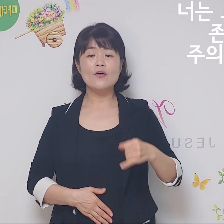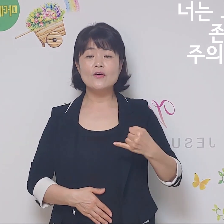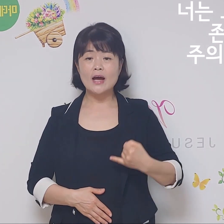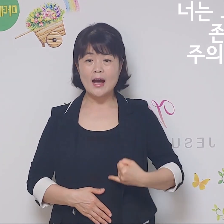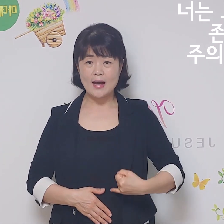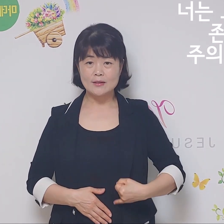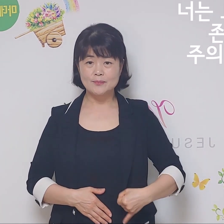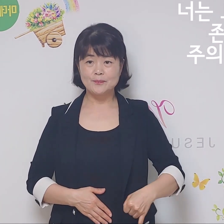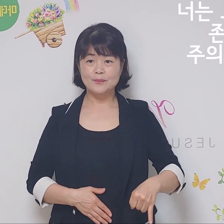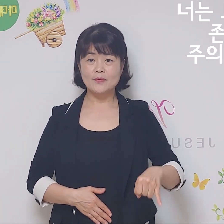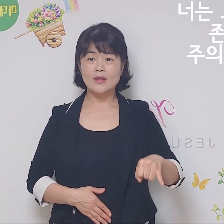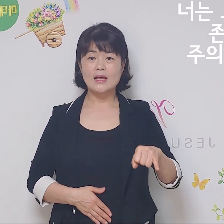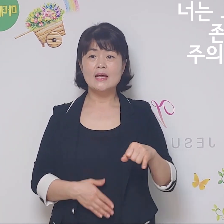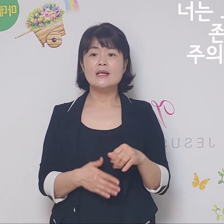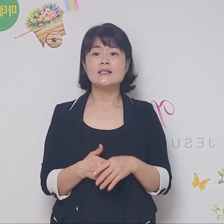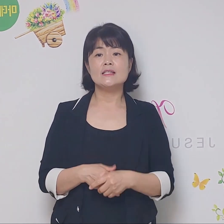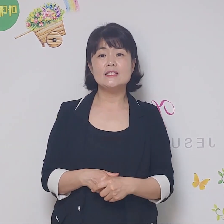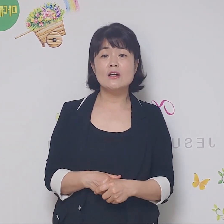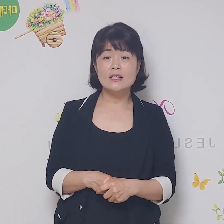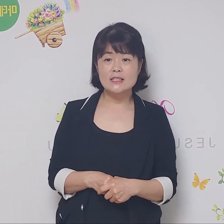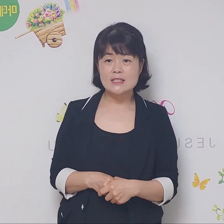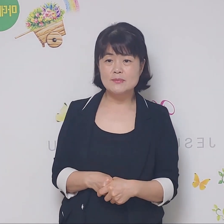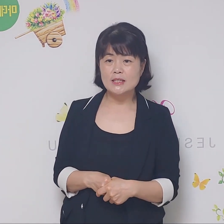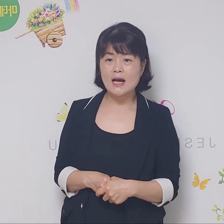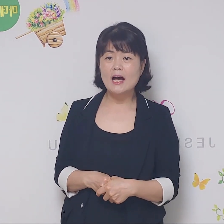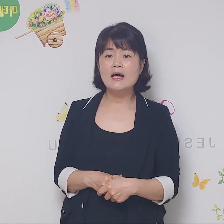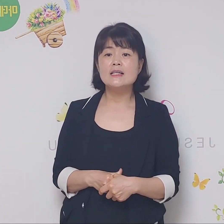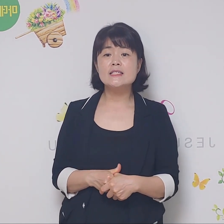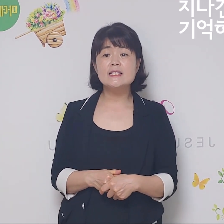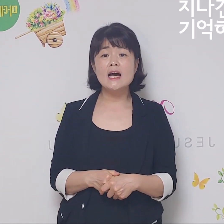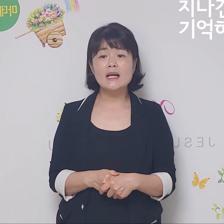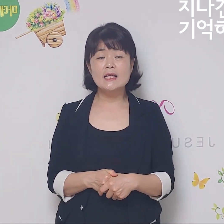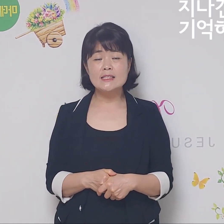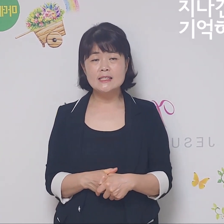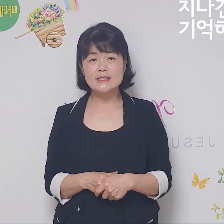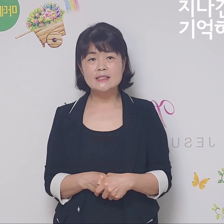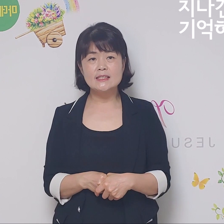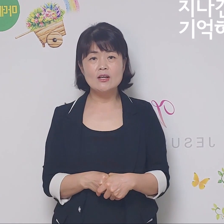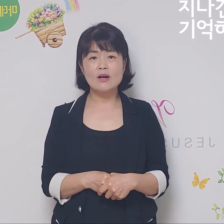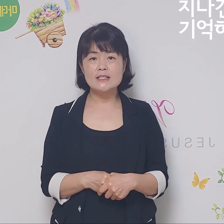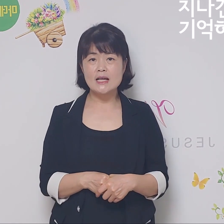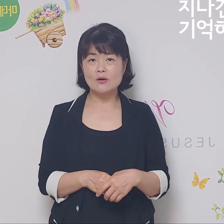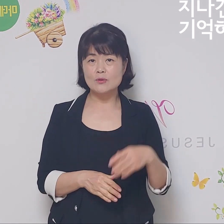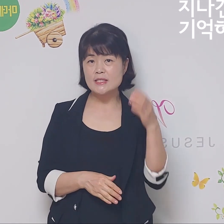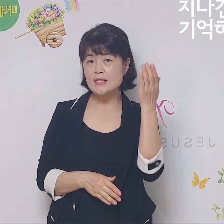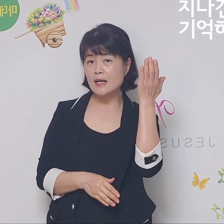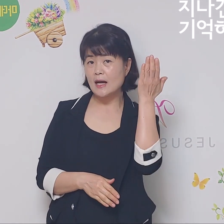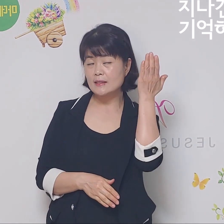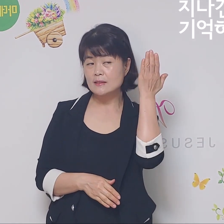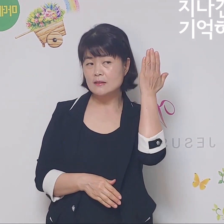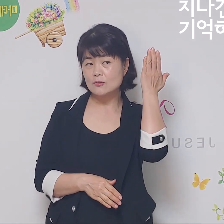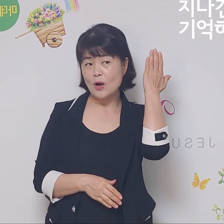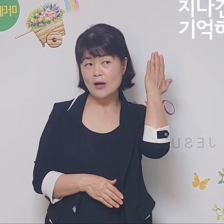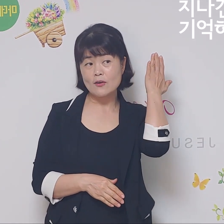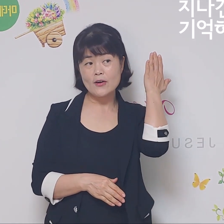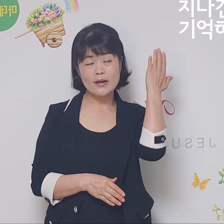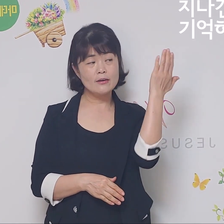자녀라. 2절 하시겠습니다. 지나간 일들을 기억하지 않고 지나간 과거예요.